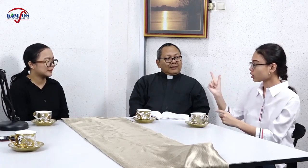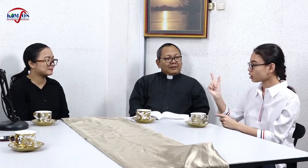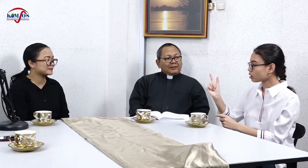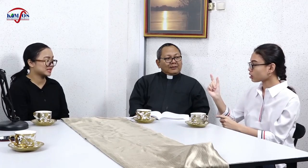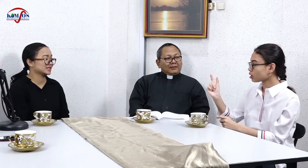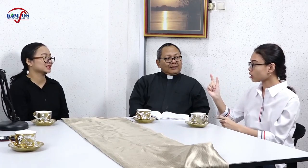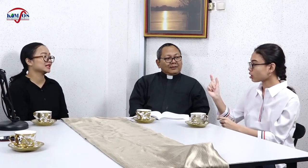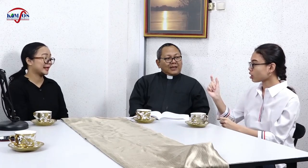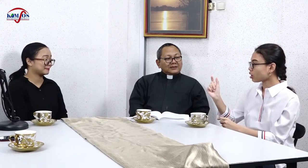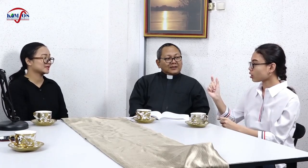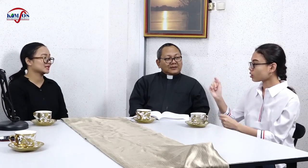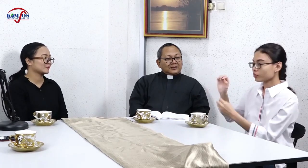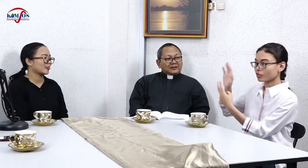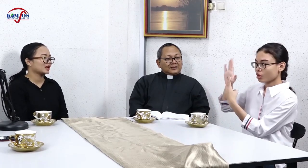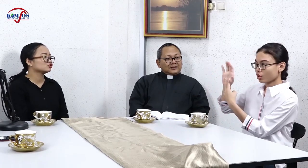tips